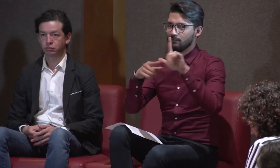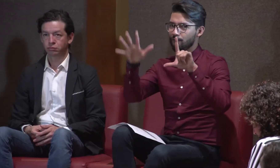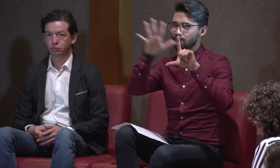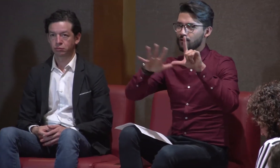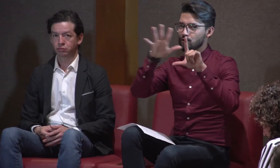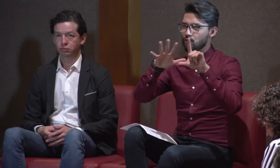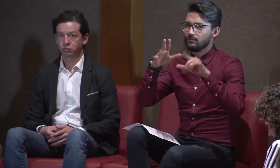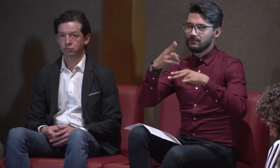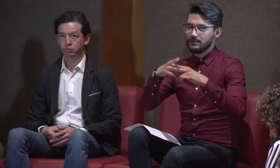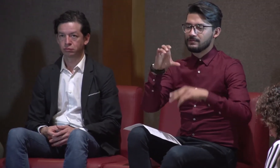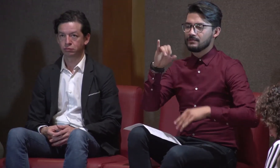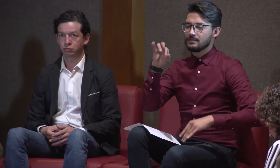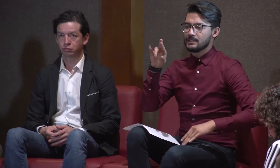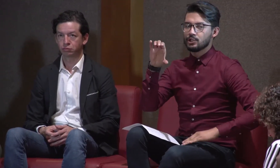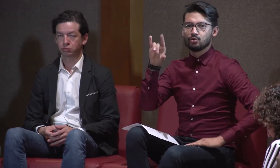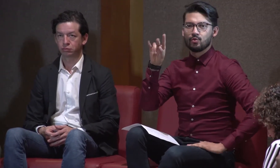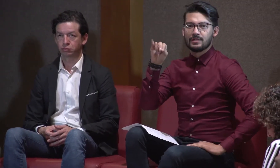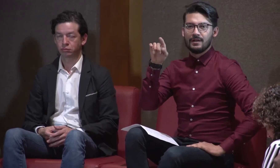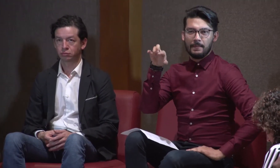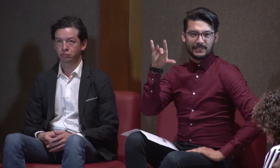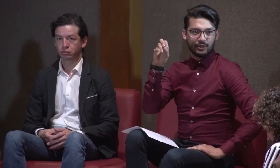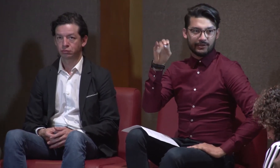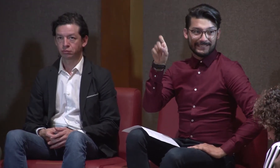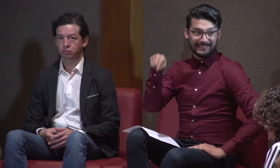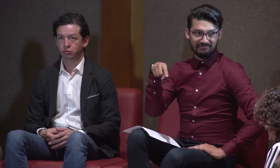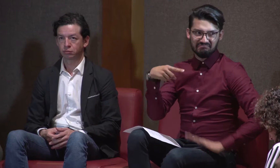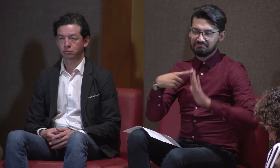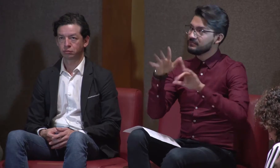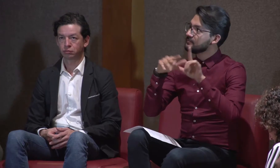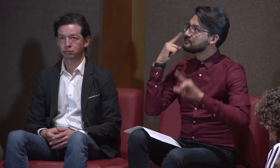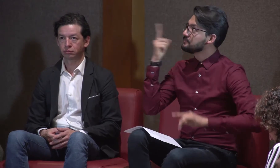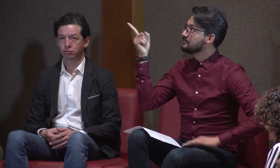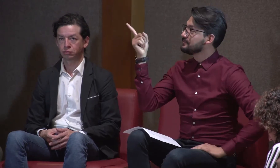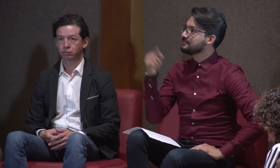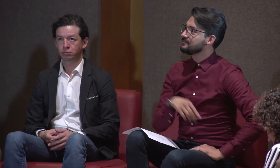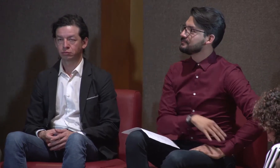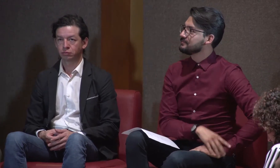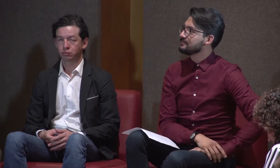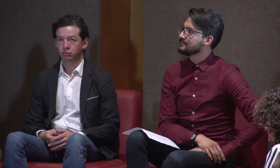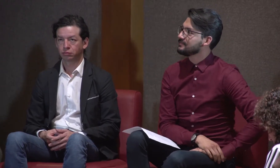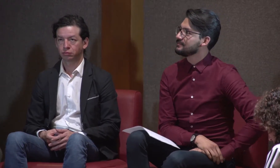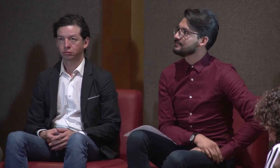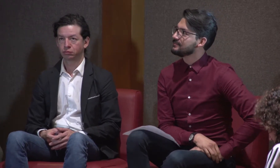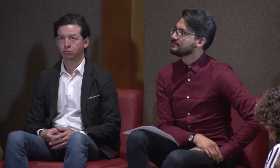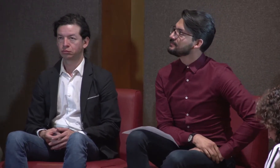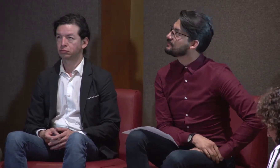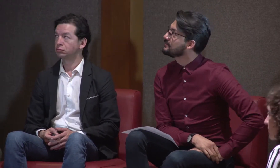Muchas gracias. En relación a esto, quisiera presentarles un video precisamente de esta herramienta donde se habla de las circunscripciones.